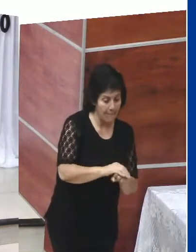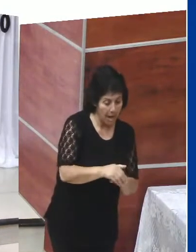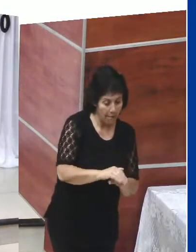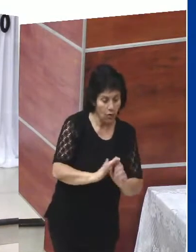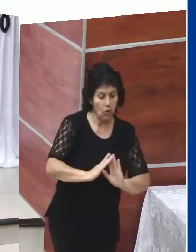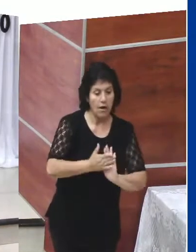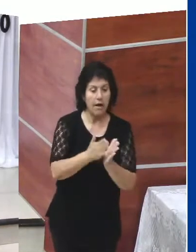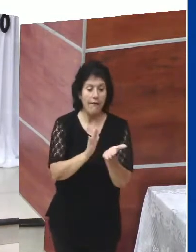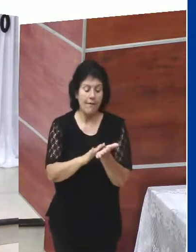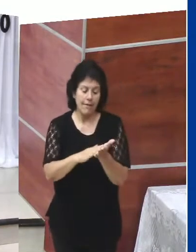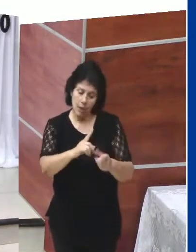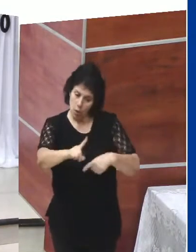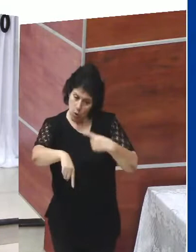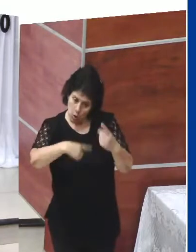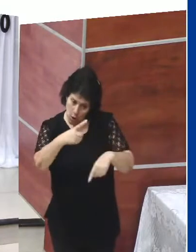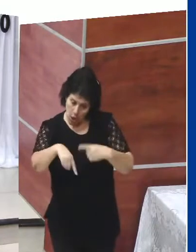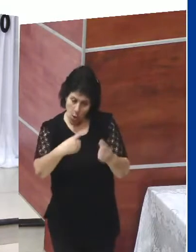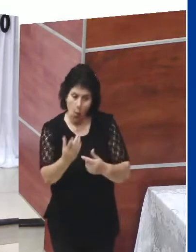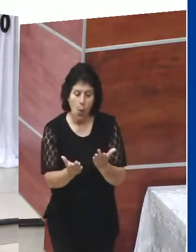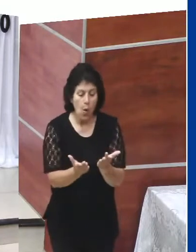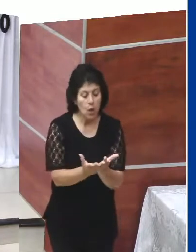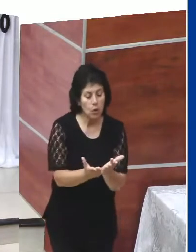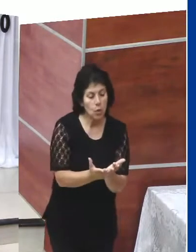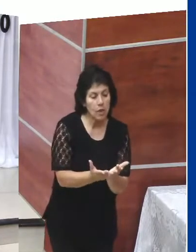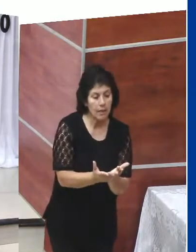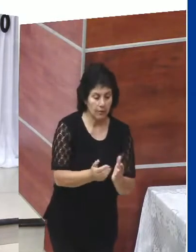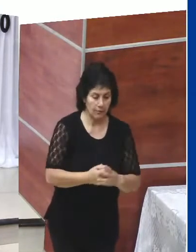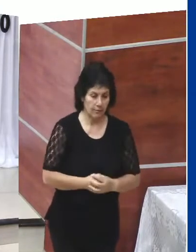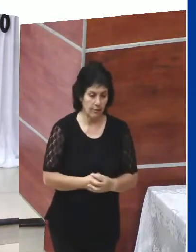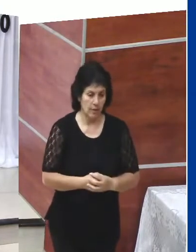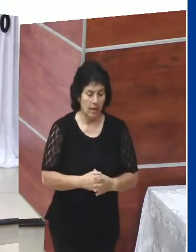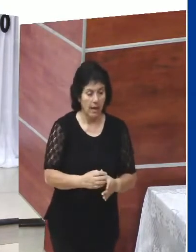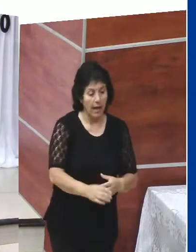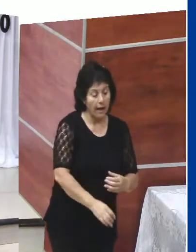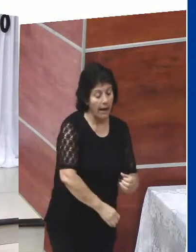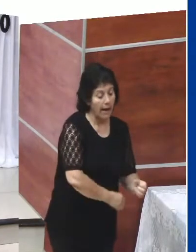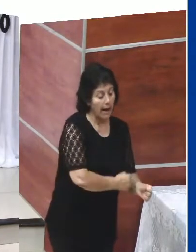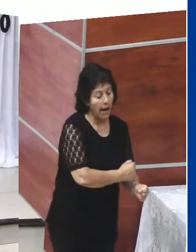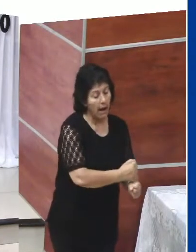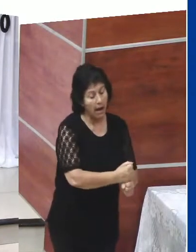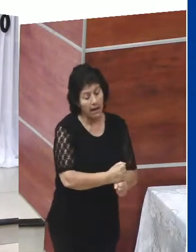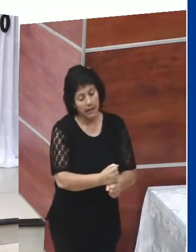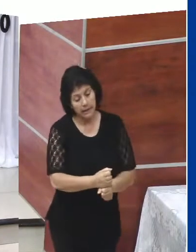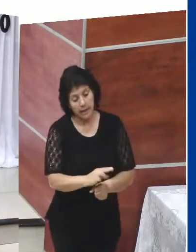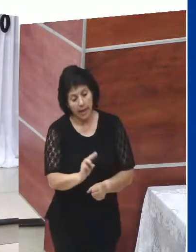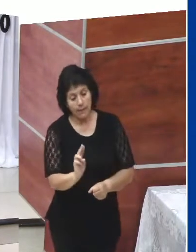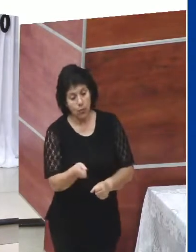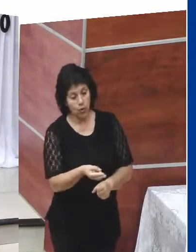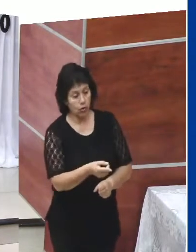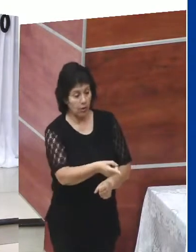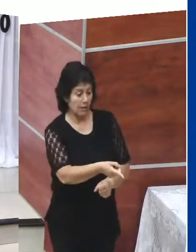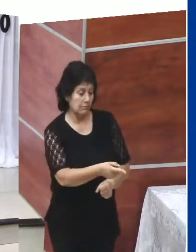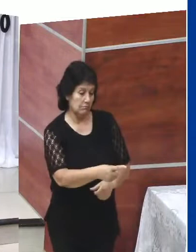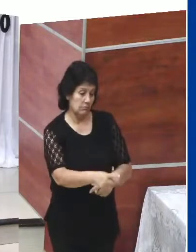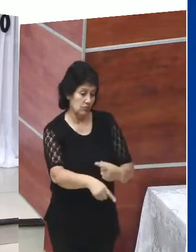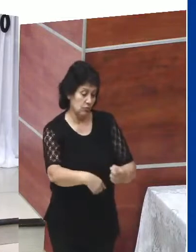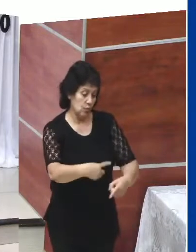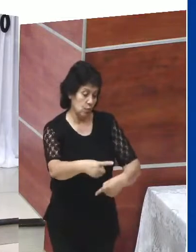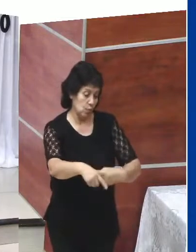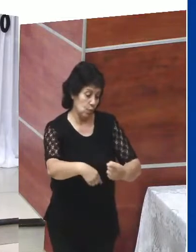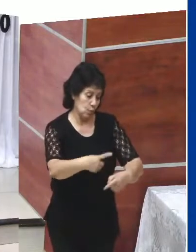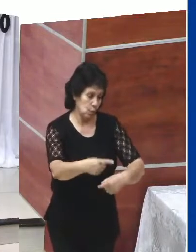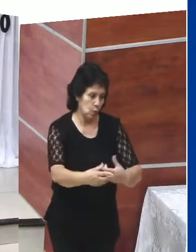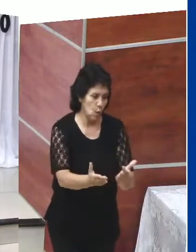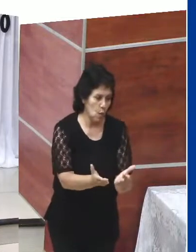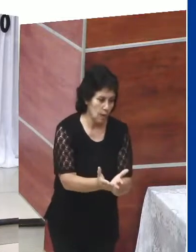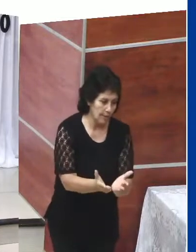estudiando la Biblia, la palabra de Dios, hasta que murió, y más, así que Pablo, con todo lo